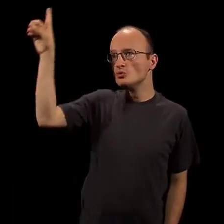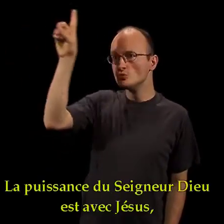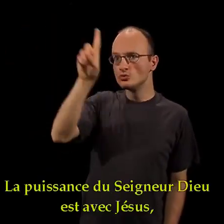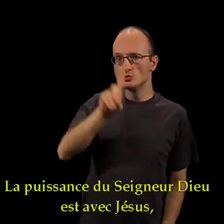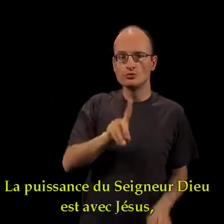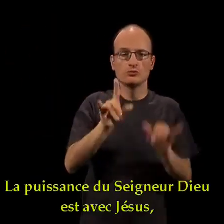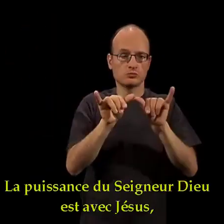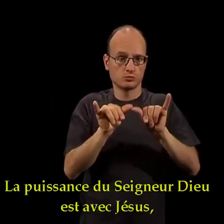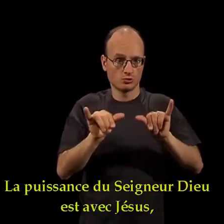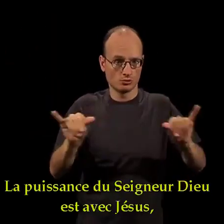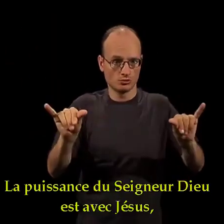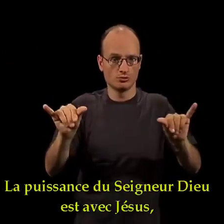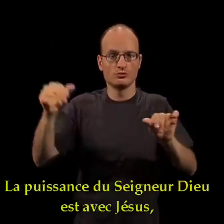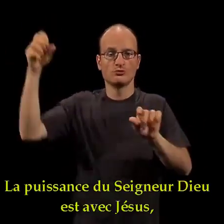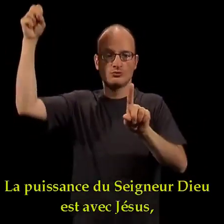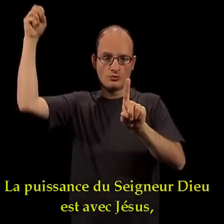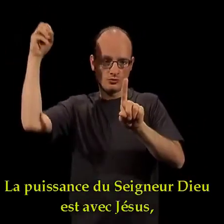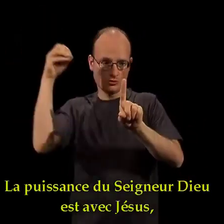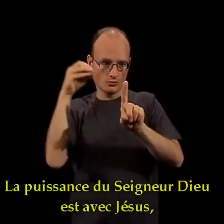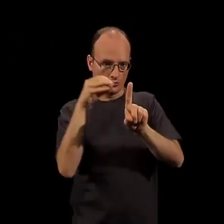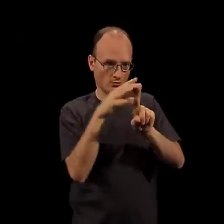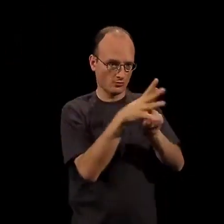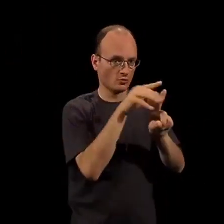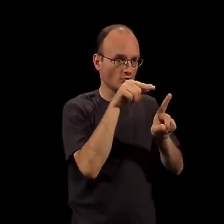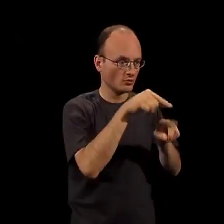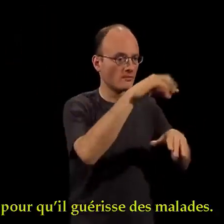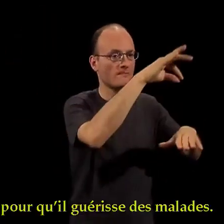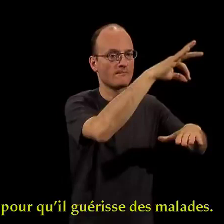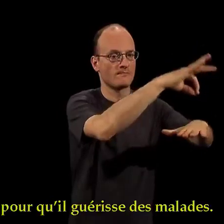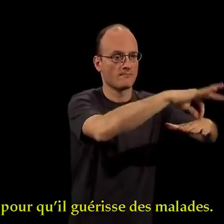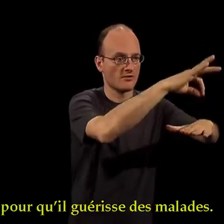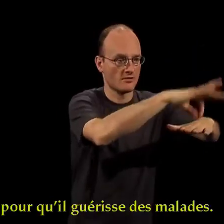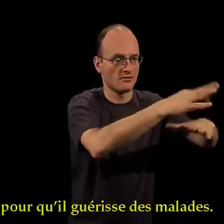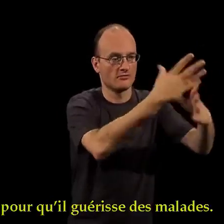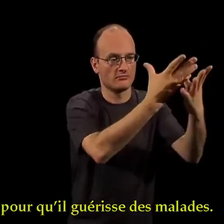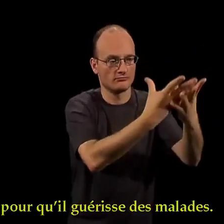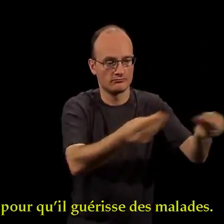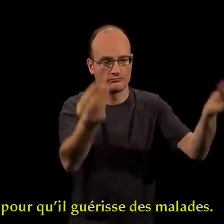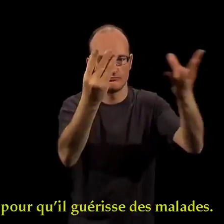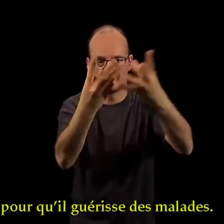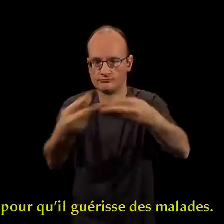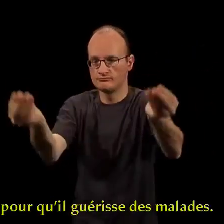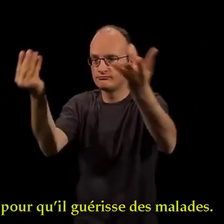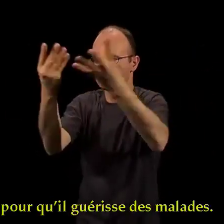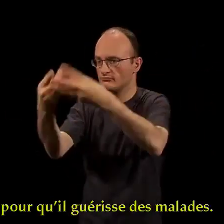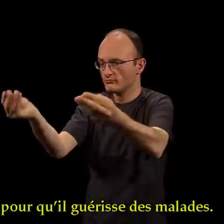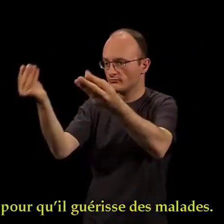La puissance du Seigneur Dieu est avec Jésus, pour qu'il guérisse des malades.